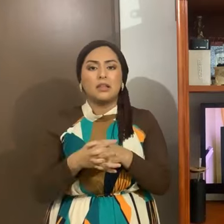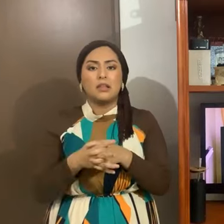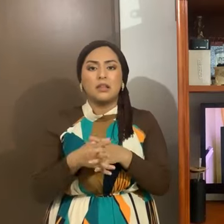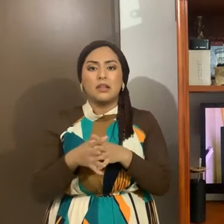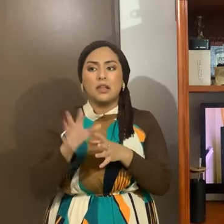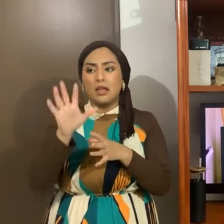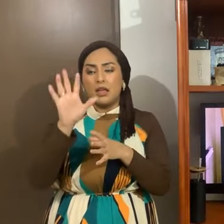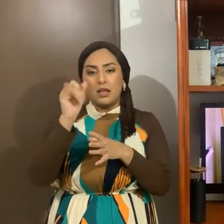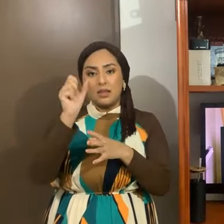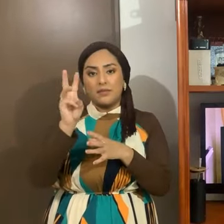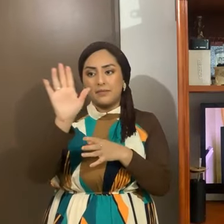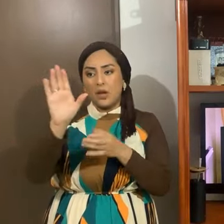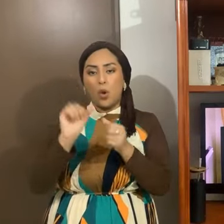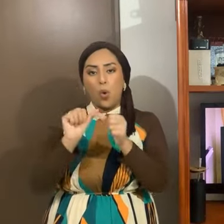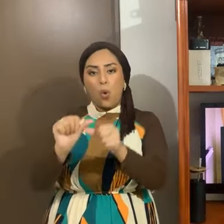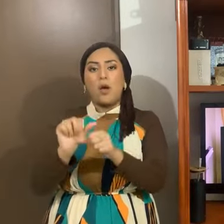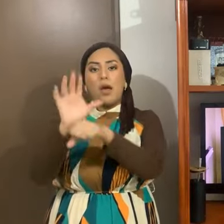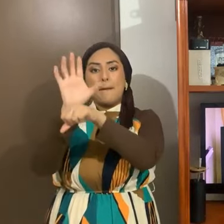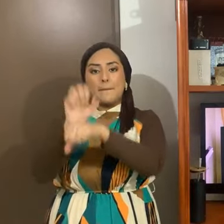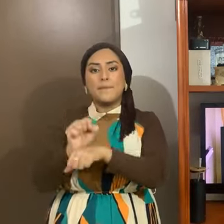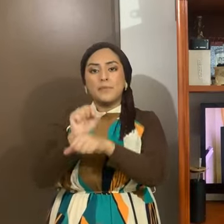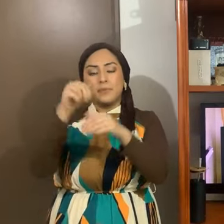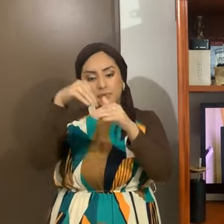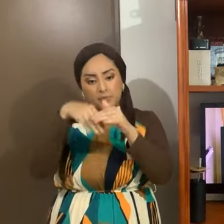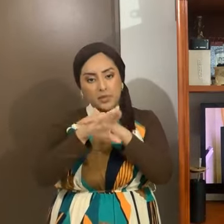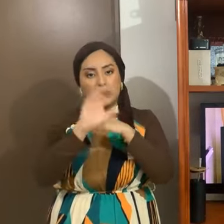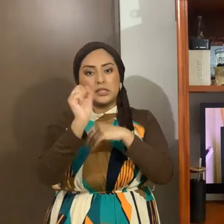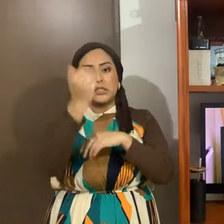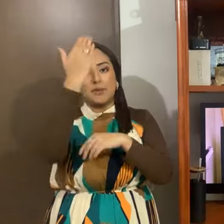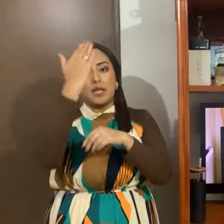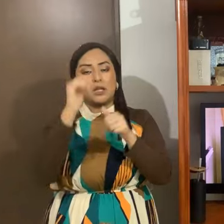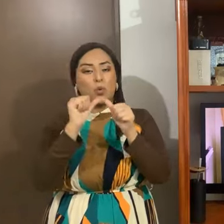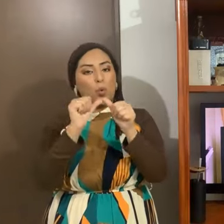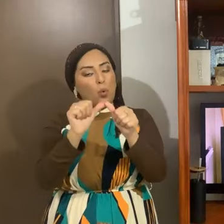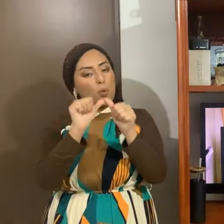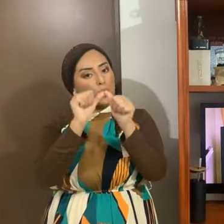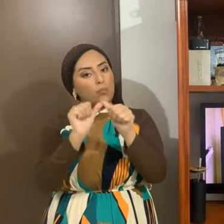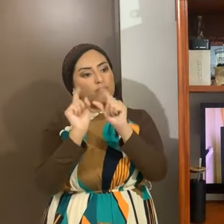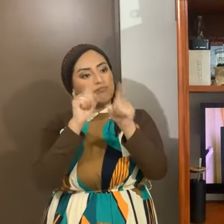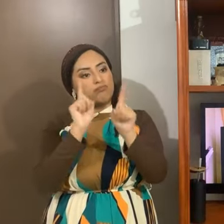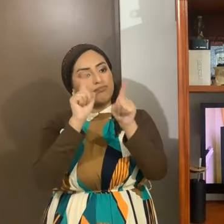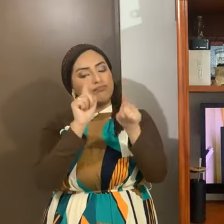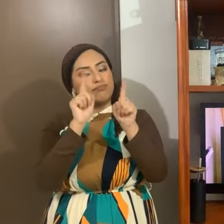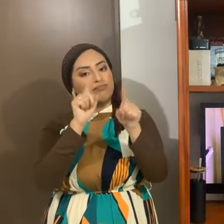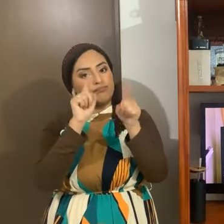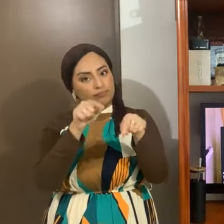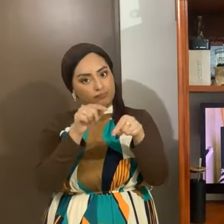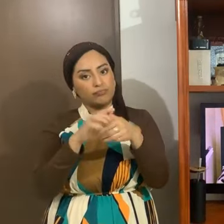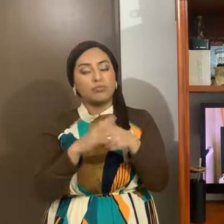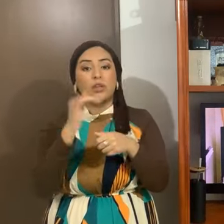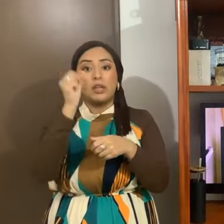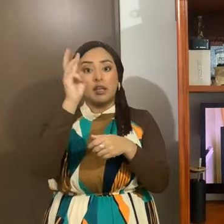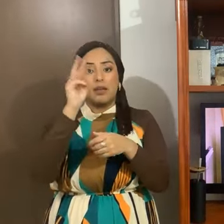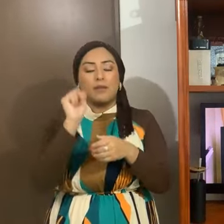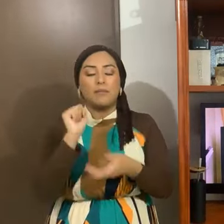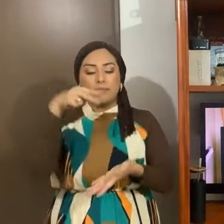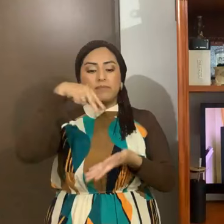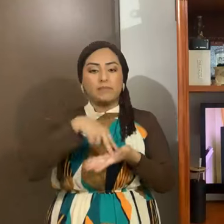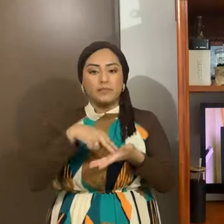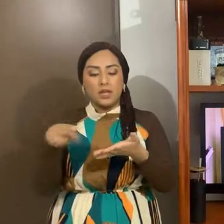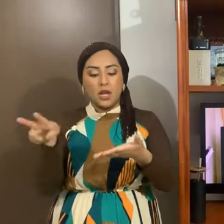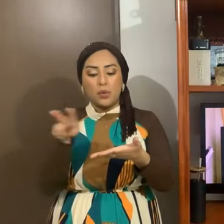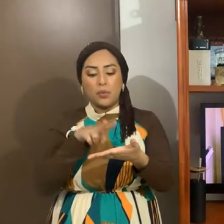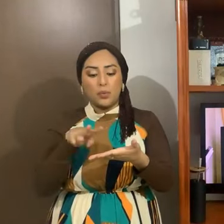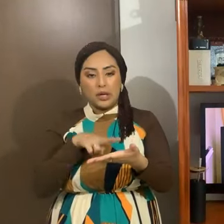traducirlo, conforme era su hábito, como era habitual en él, ¿sí? Como era su costumbre, y se levantó a leer.